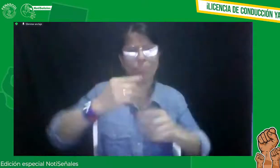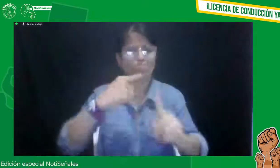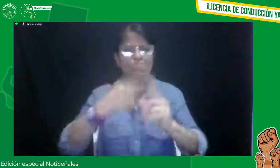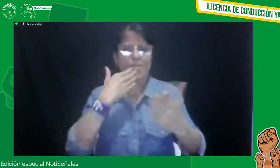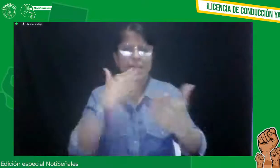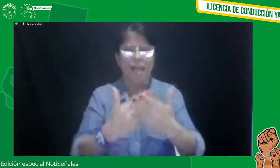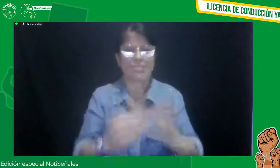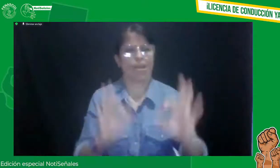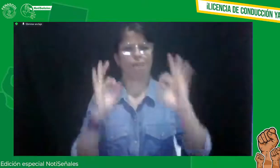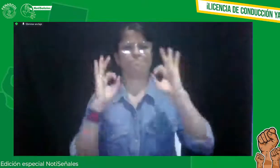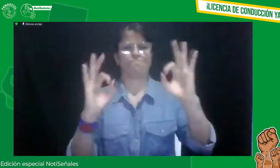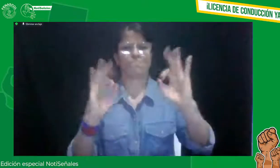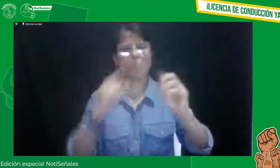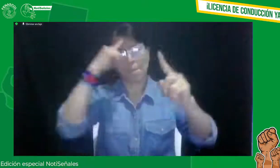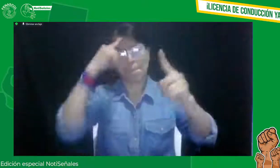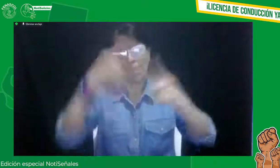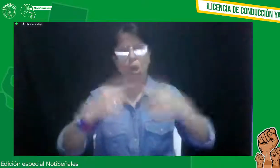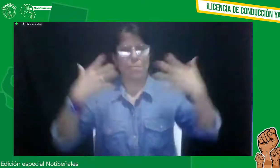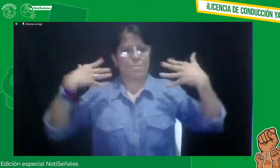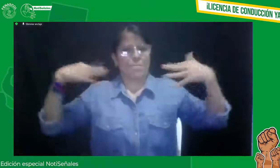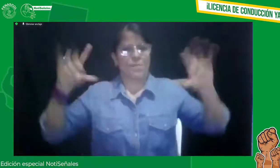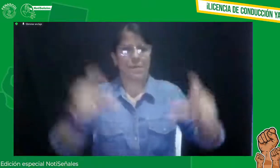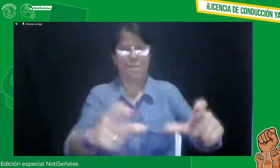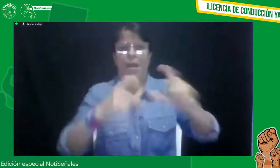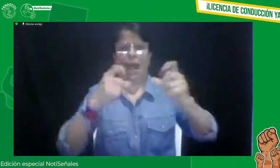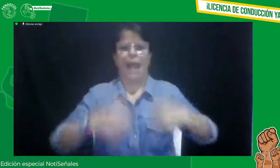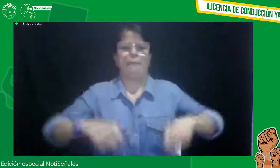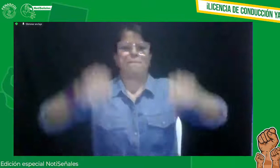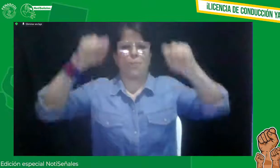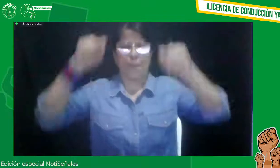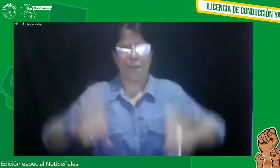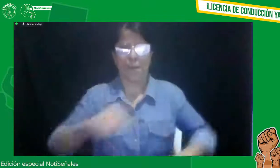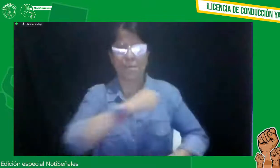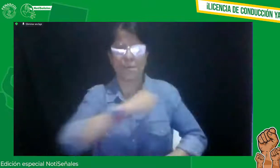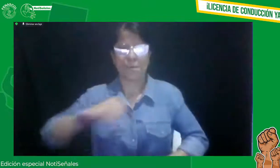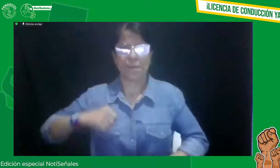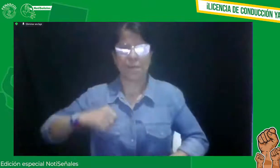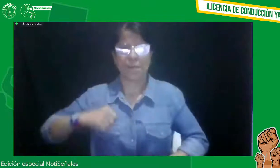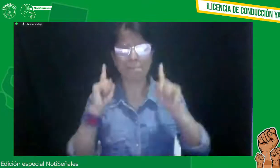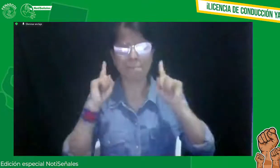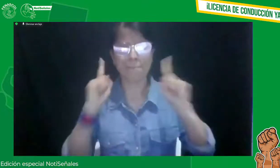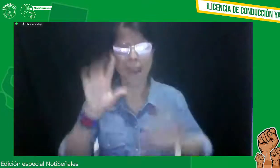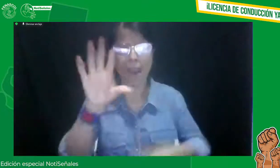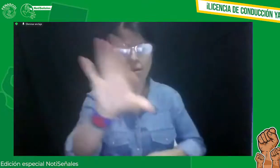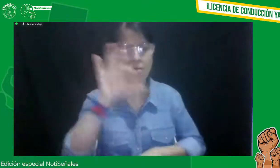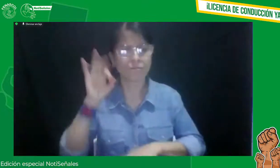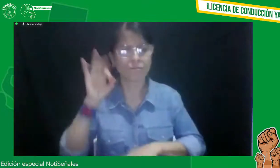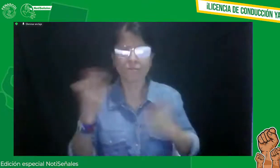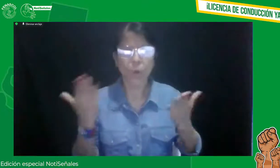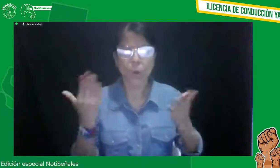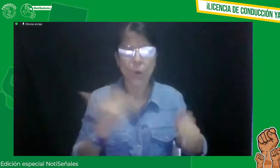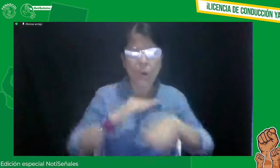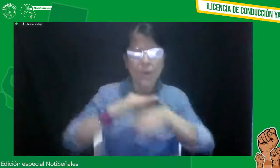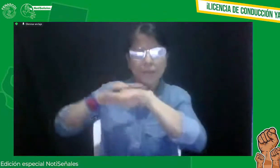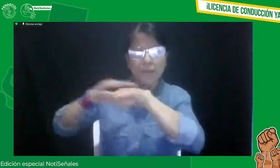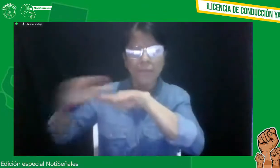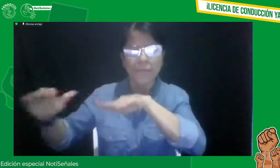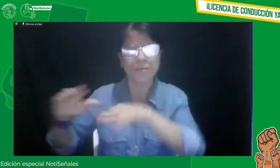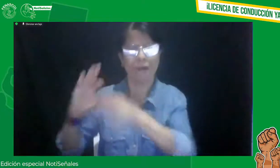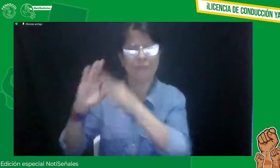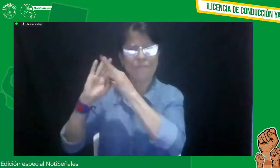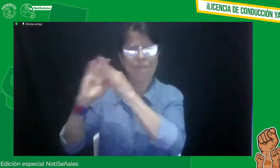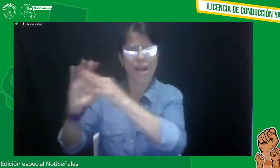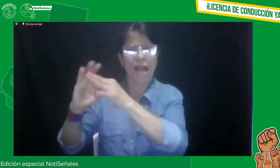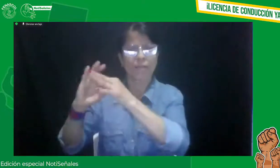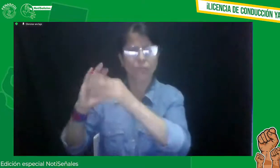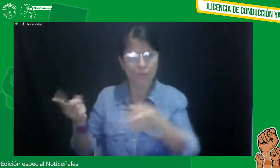las gracias a los distintos entes que permitieron la licencia de conducción para la